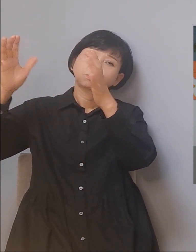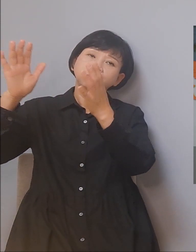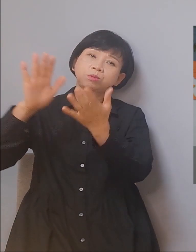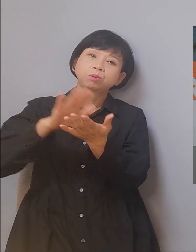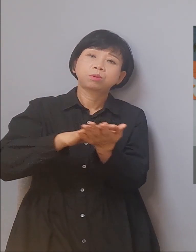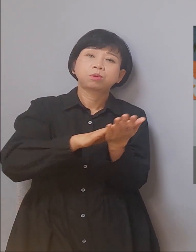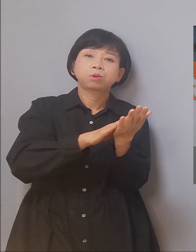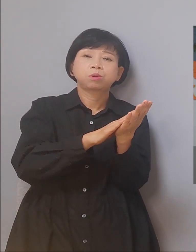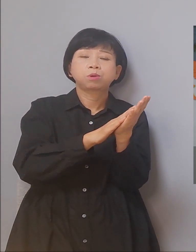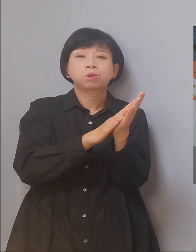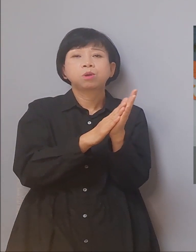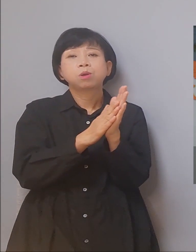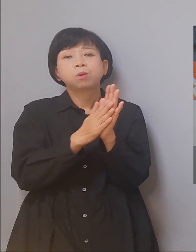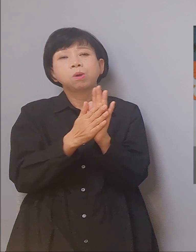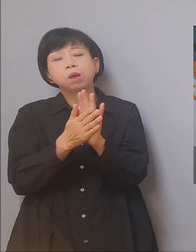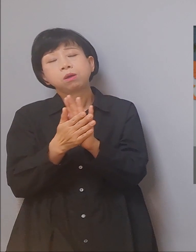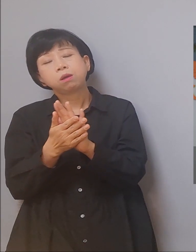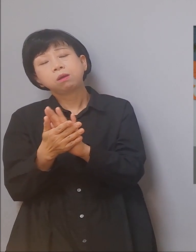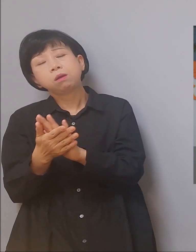천국으로